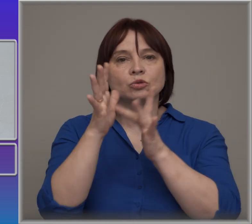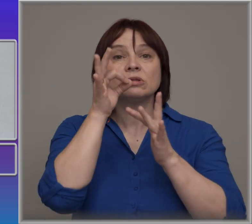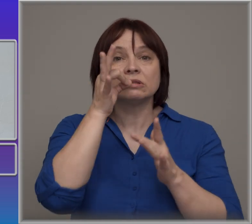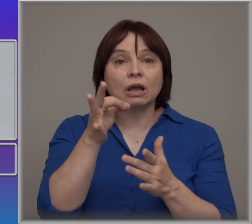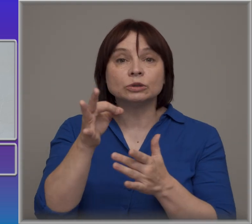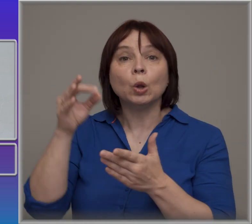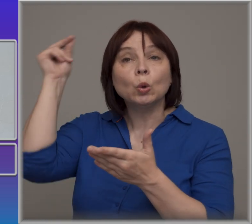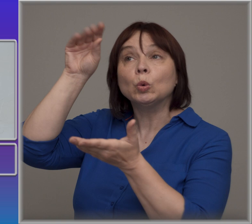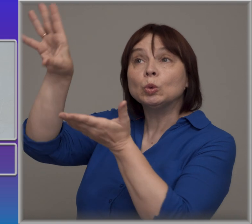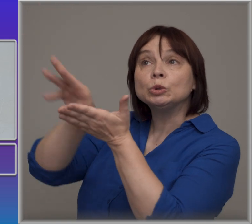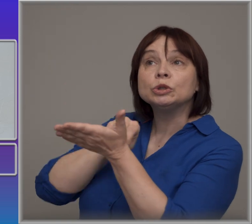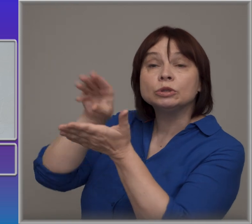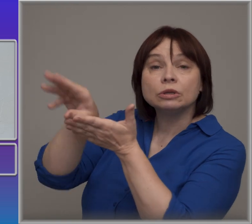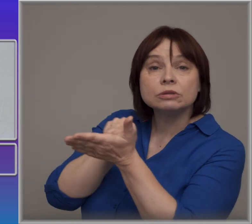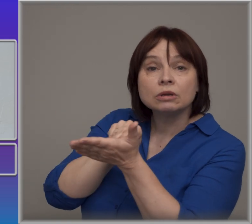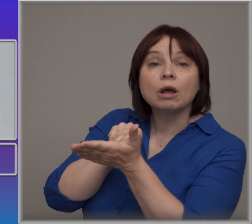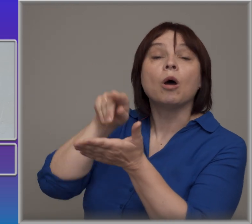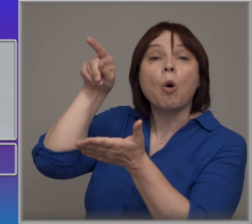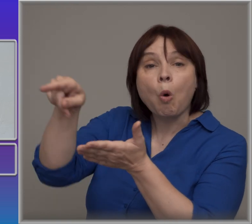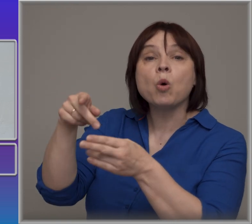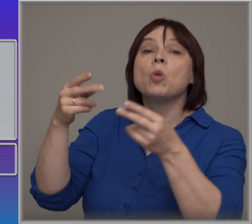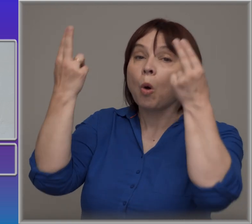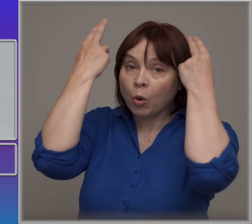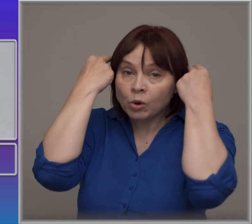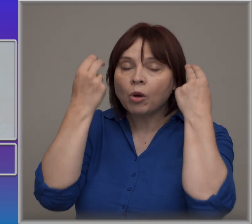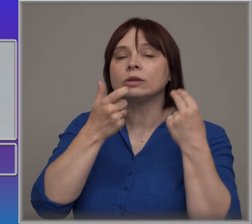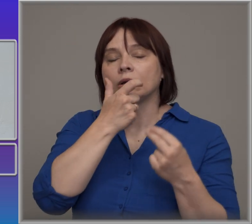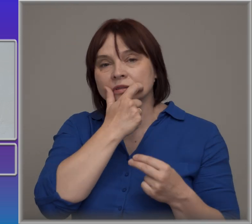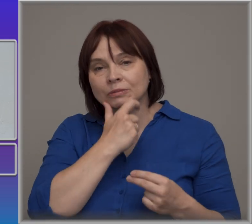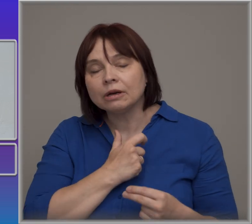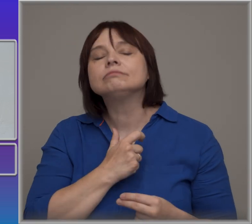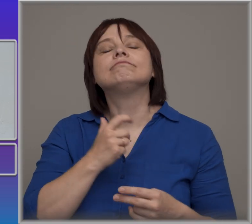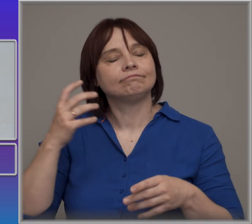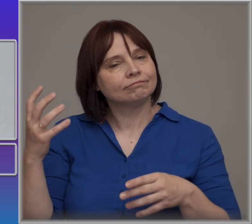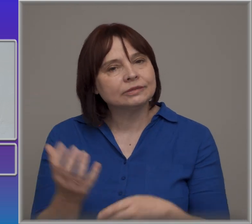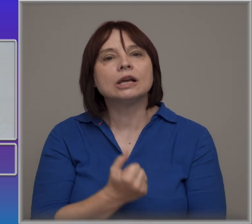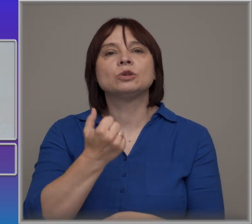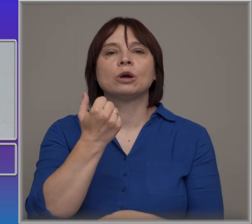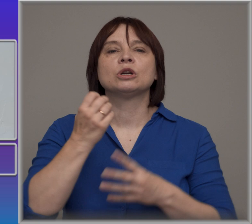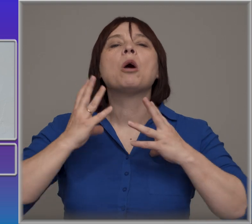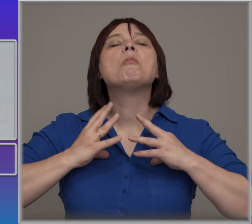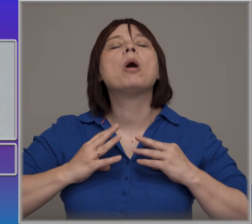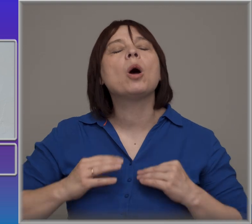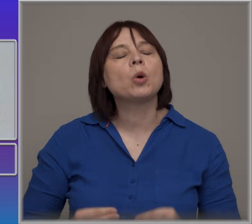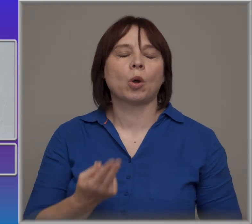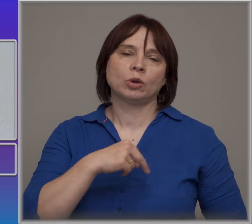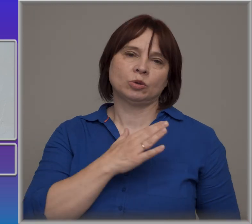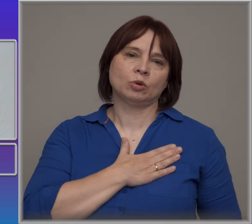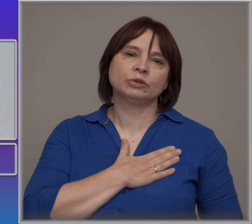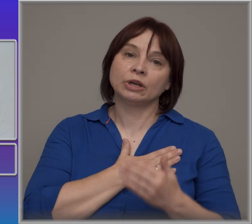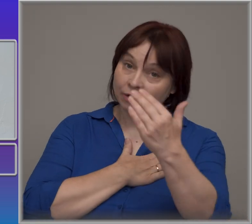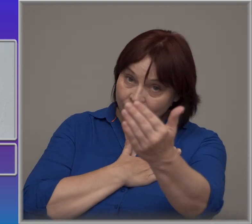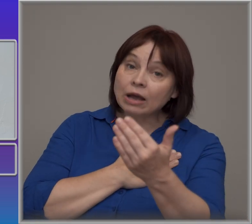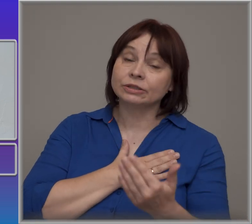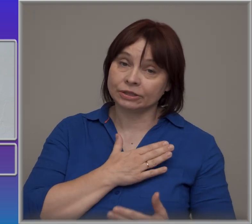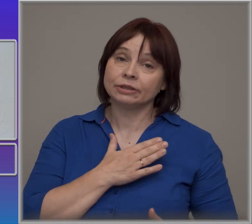меня, ибо я кроток и смирен, и найдете покой душам вашим». И это для